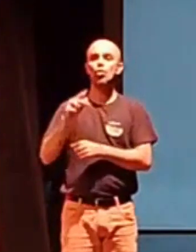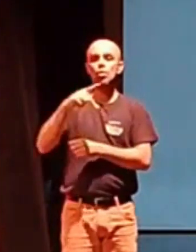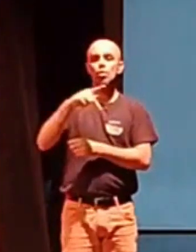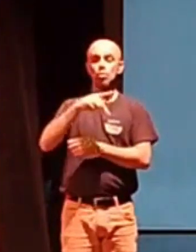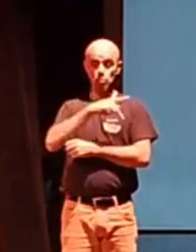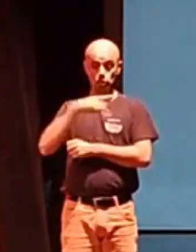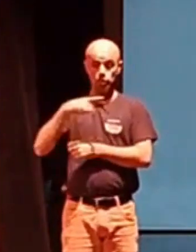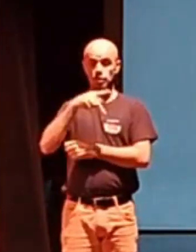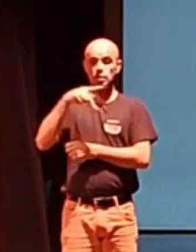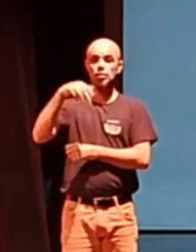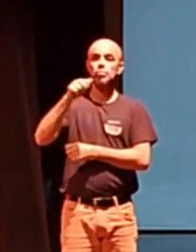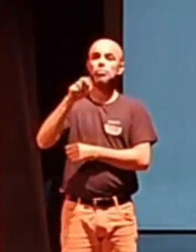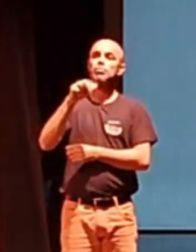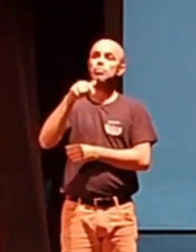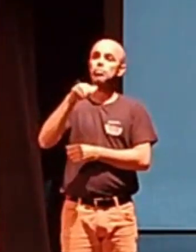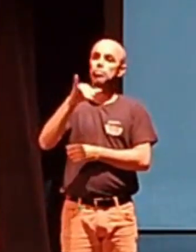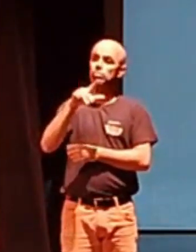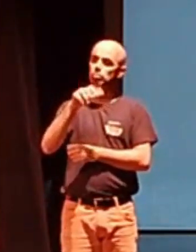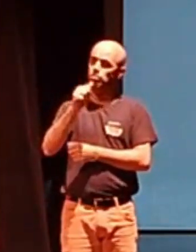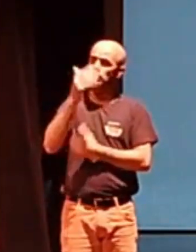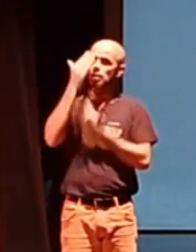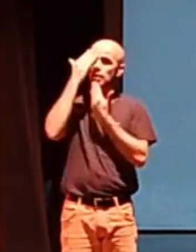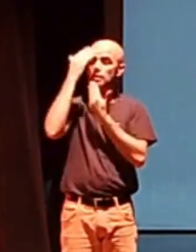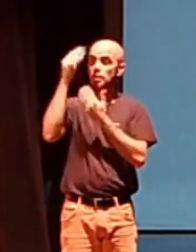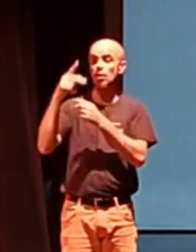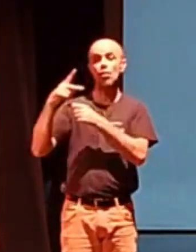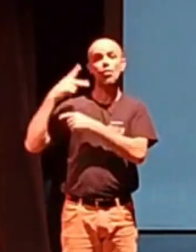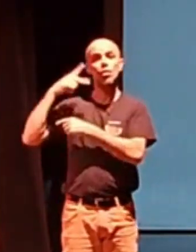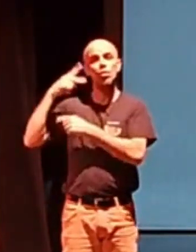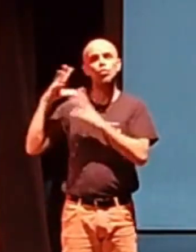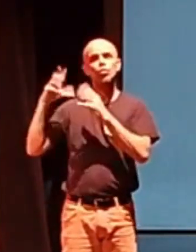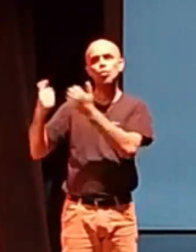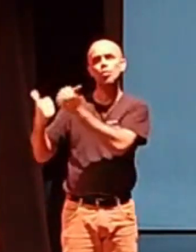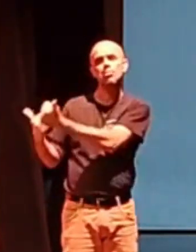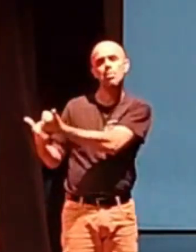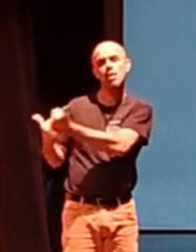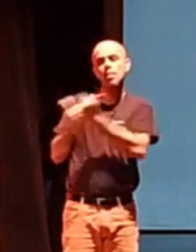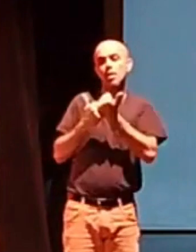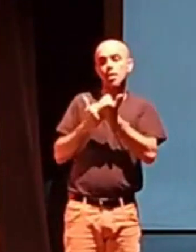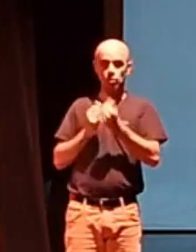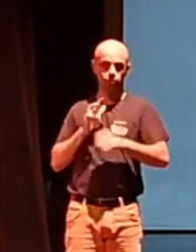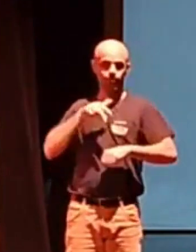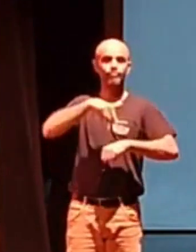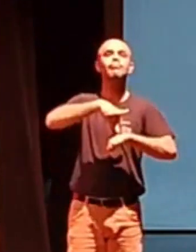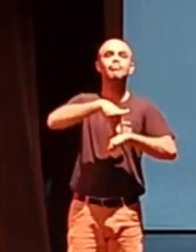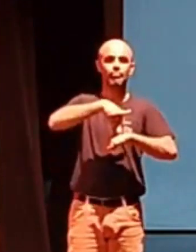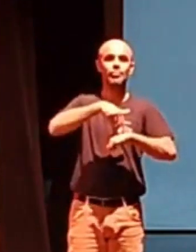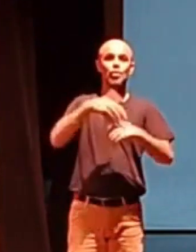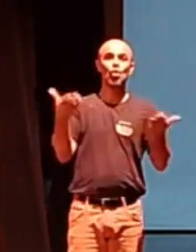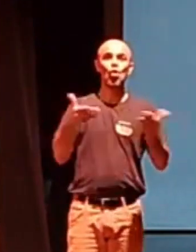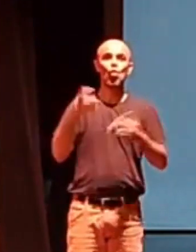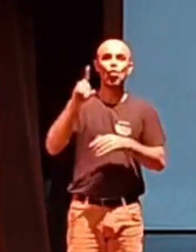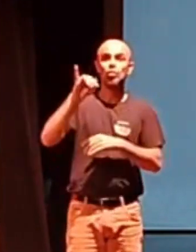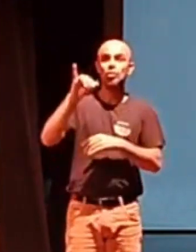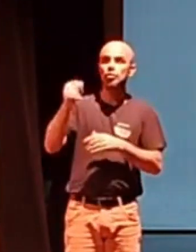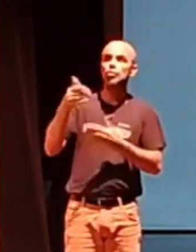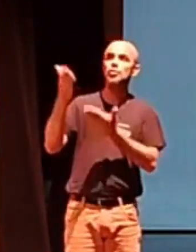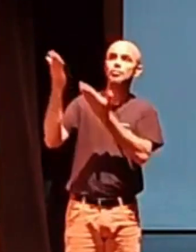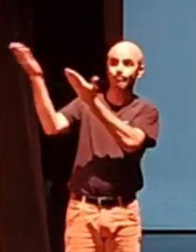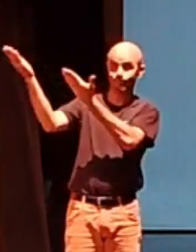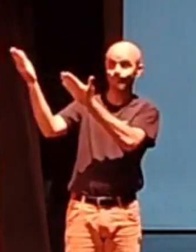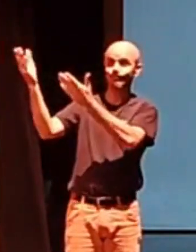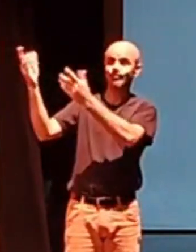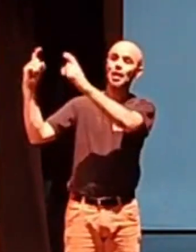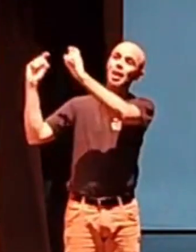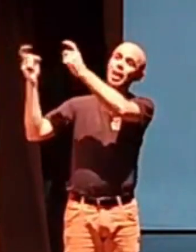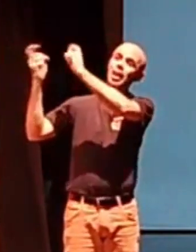Marquinhos, eu gostaria de agradecer todos os vereadores que também deram total apoio para que eu esteja aqui. Hoje é dia de sessão, né? Eu